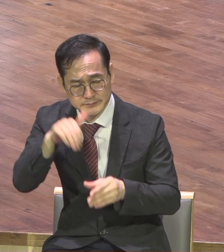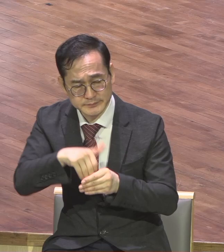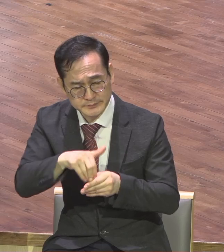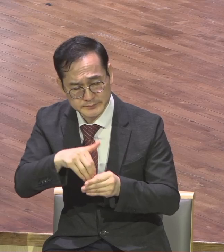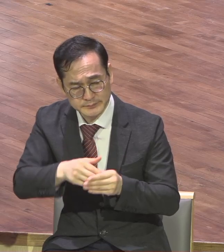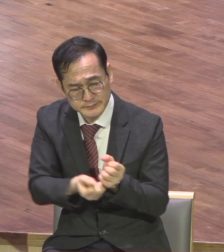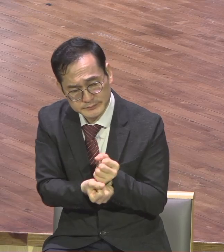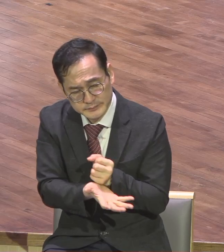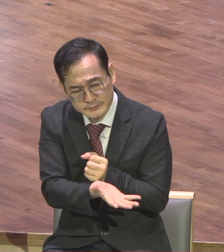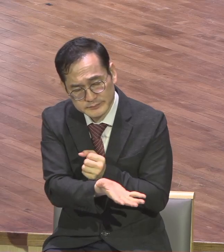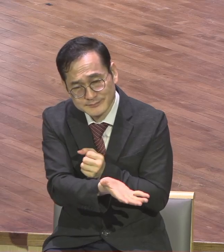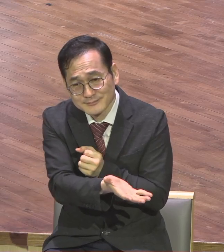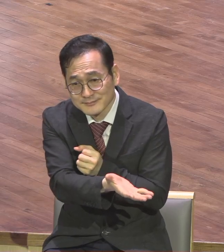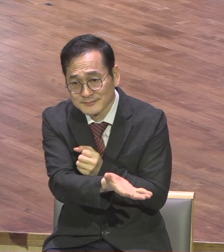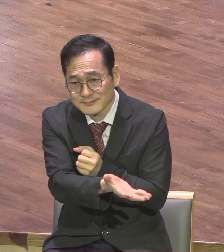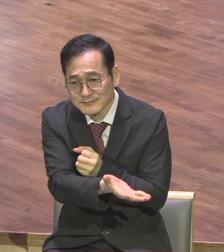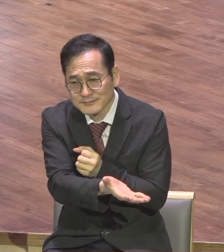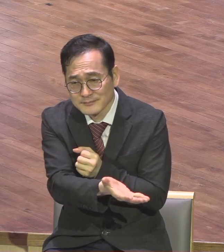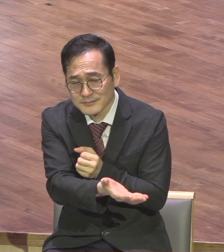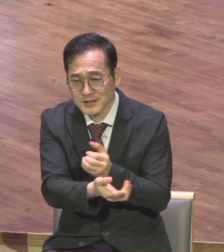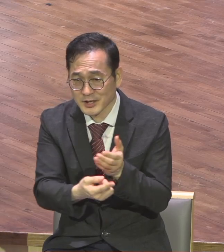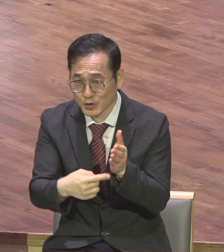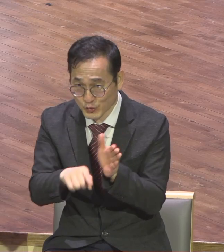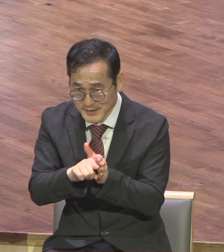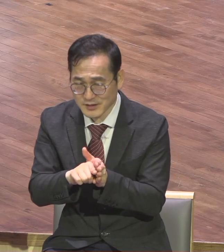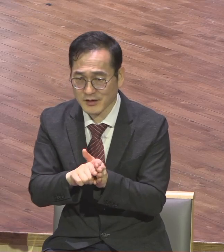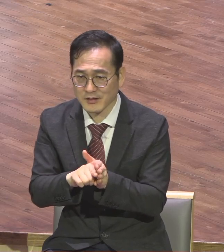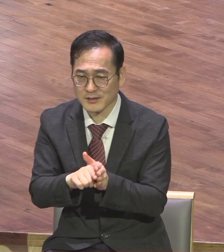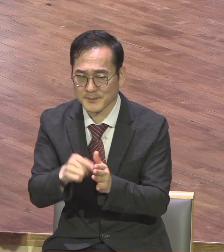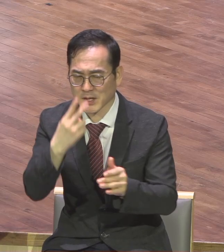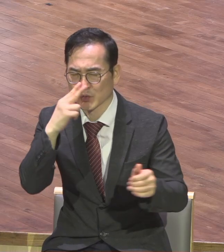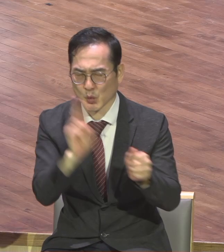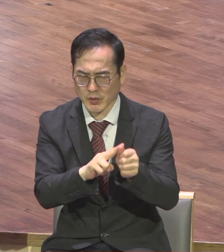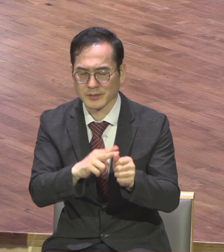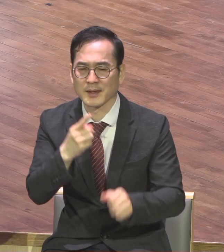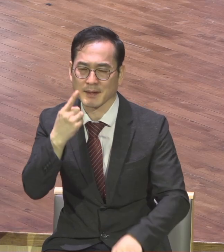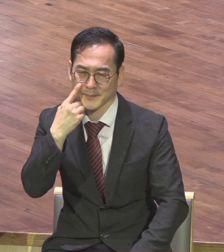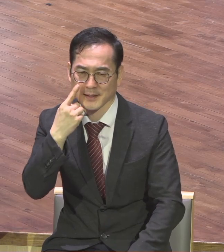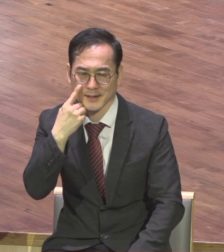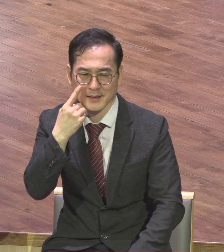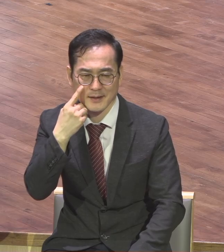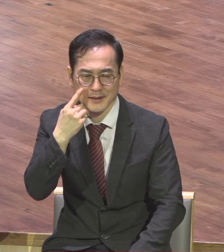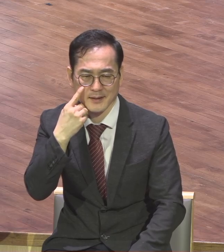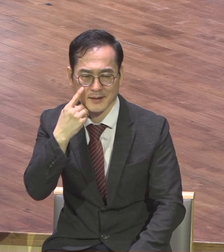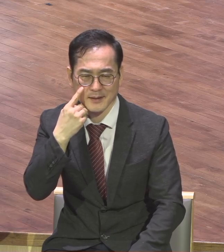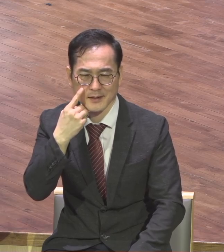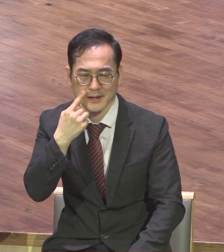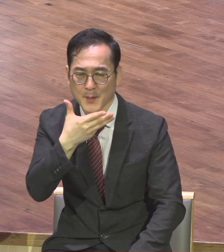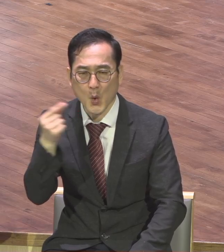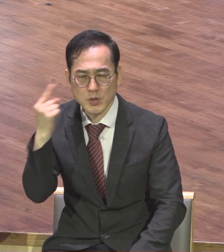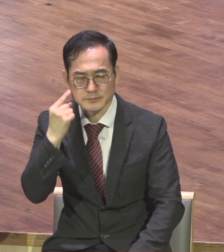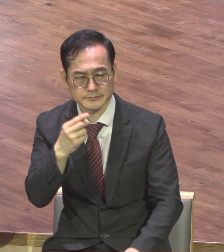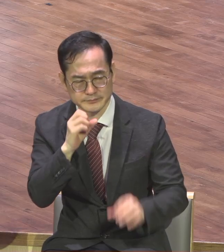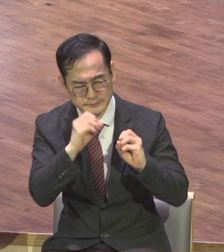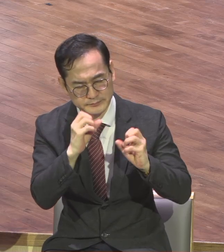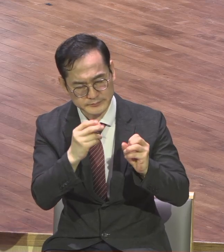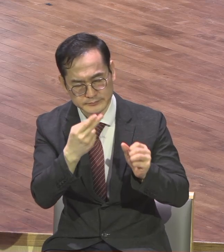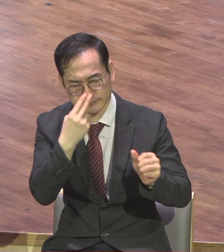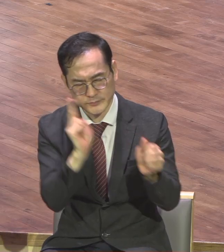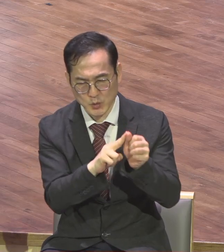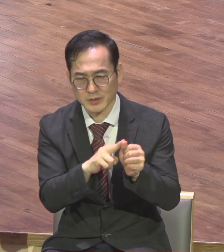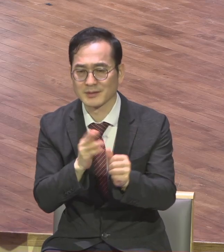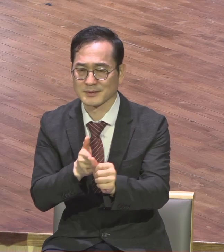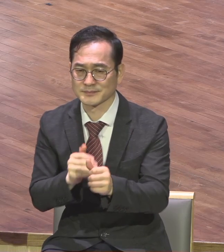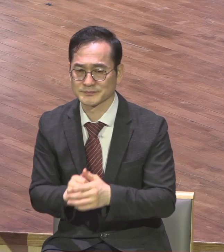회복될 수 있도록 언약적 도전을 겁내지 말고 선입견 갖지 말고 한번 도전해 보세요. 우리 할아버지는